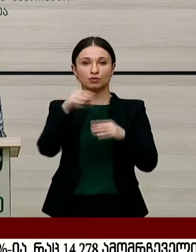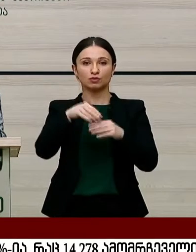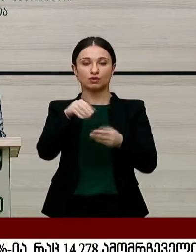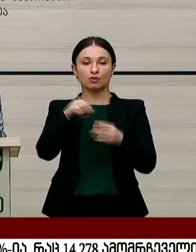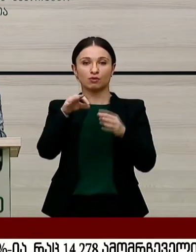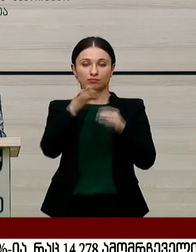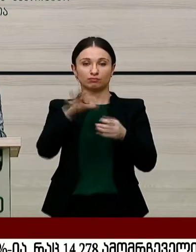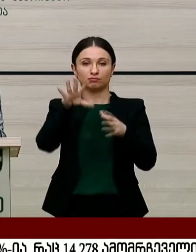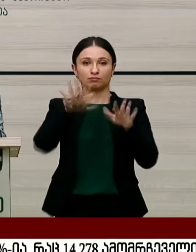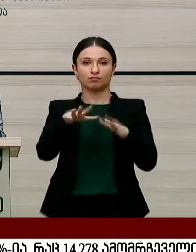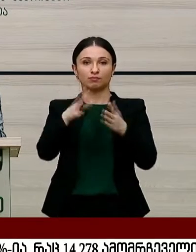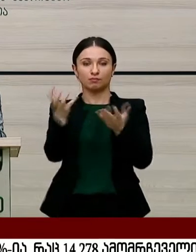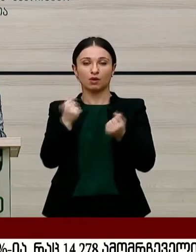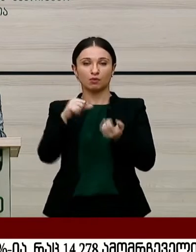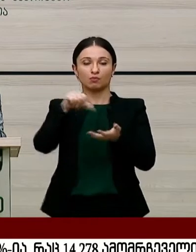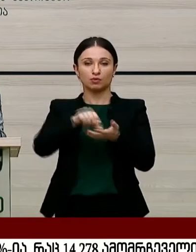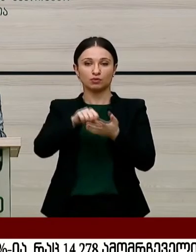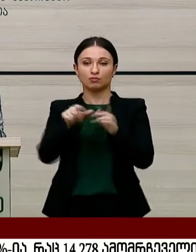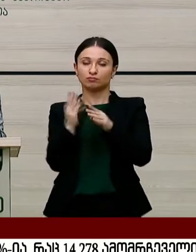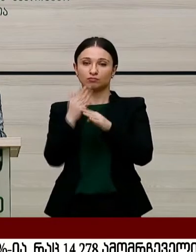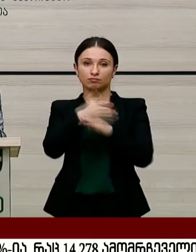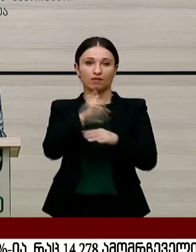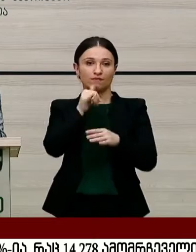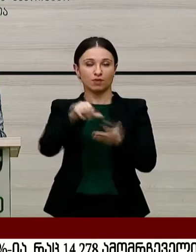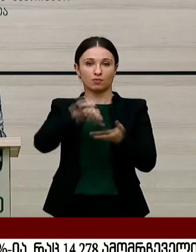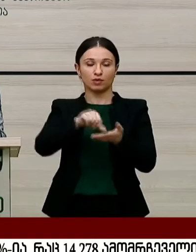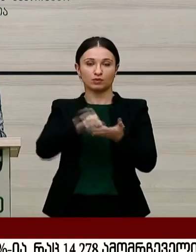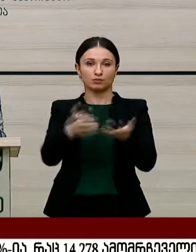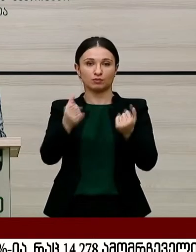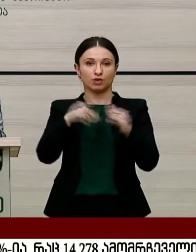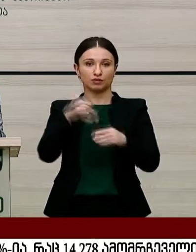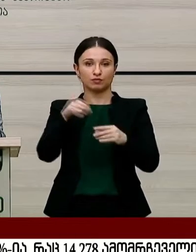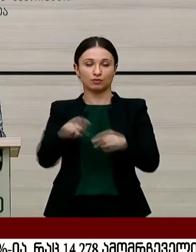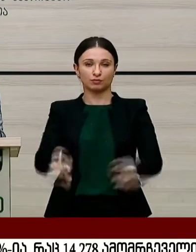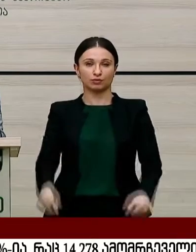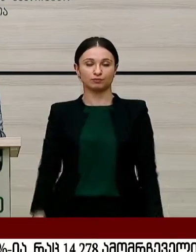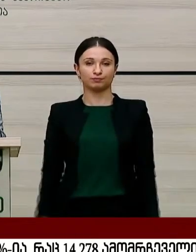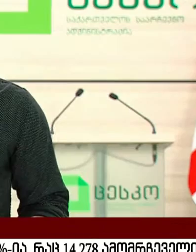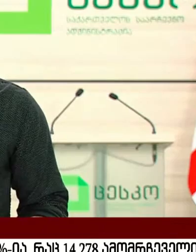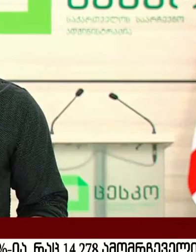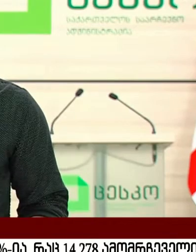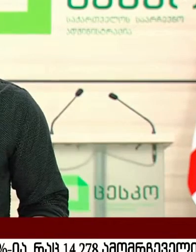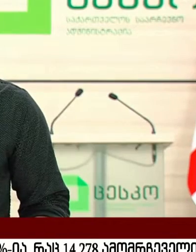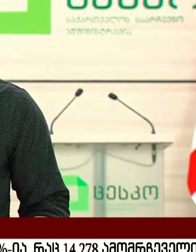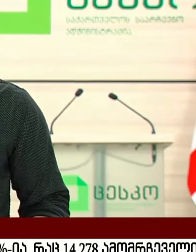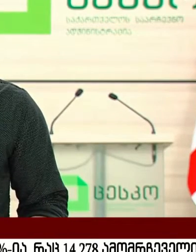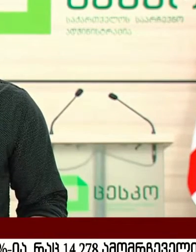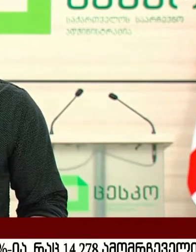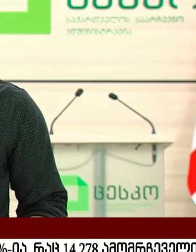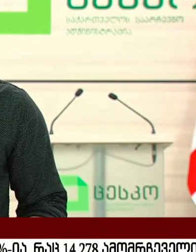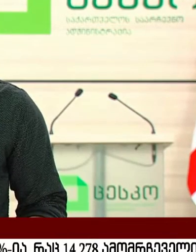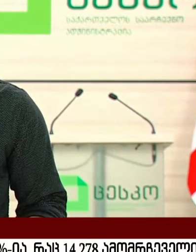საარჩევნო ოლქში მიიღონ მონაწილეობა, ისინი არ იღებენ მონაწილეობას არჩევნებში.